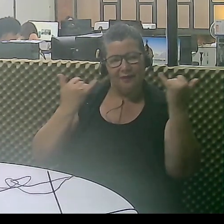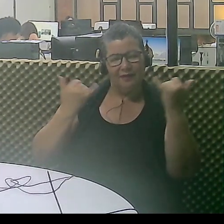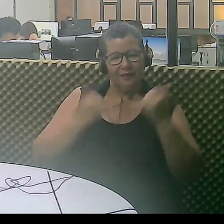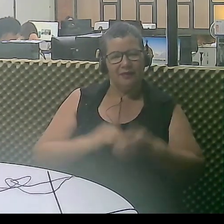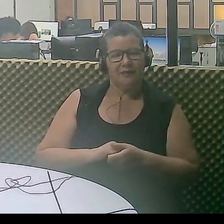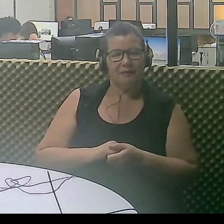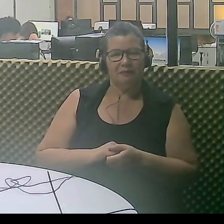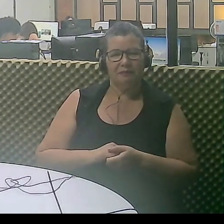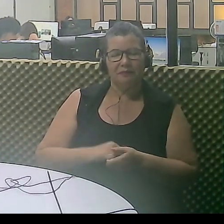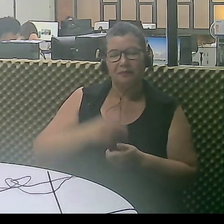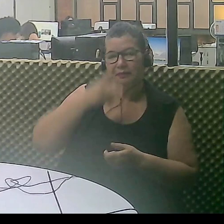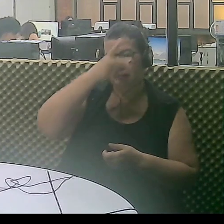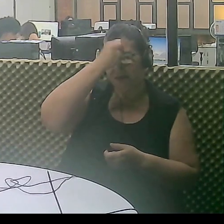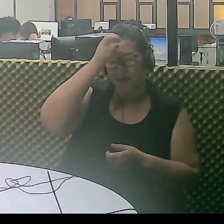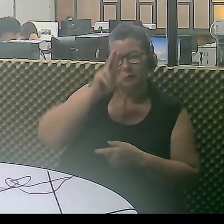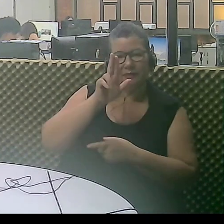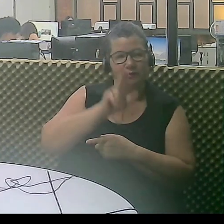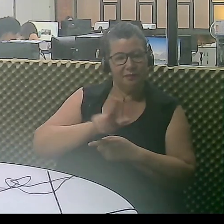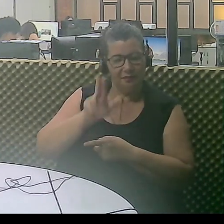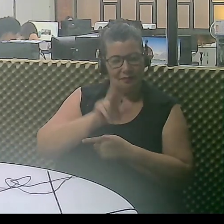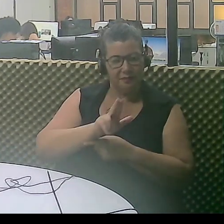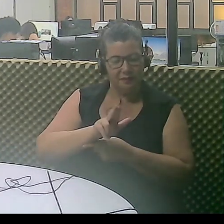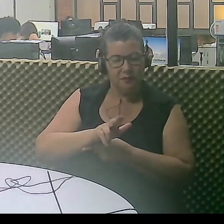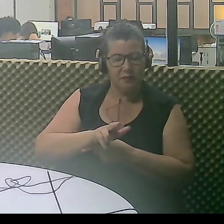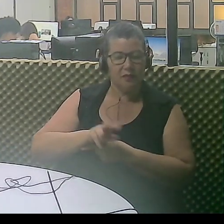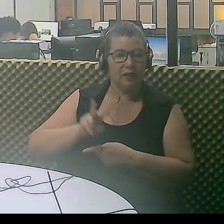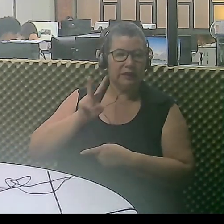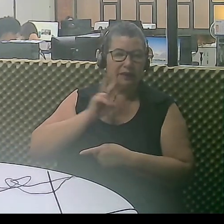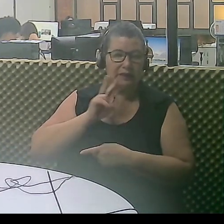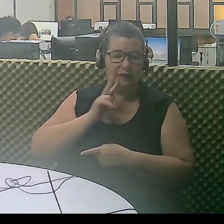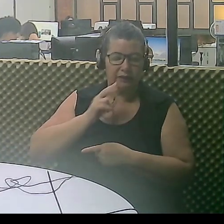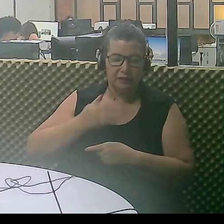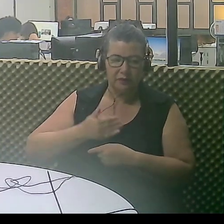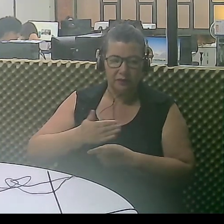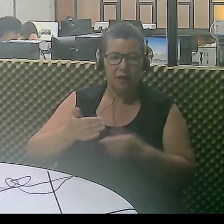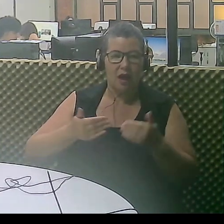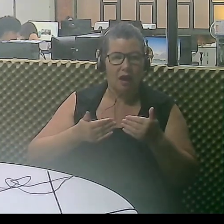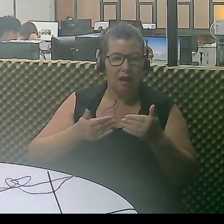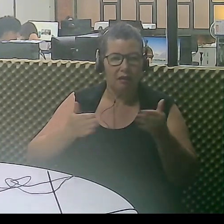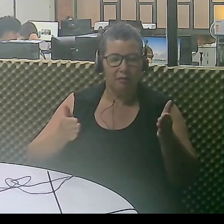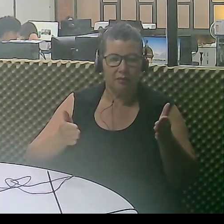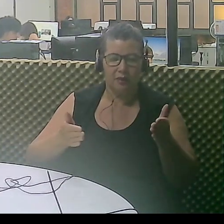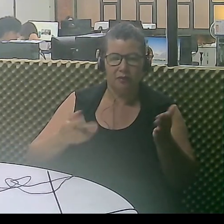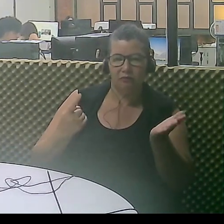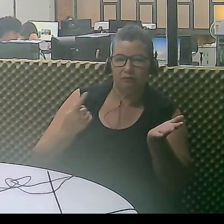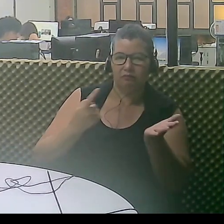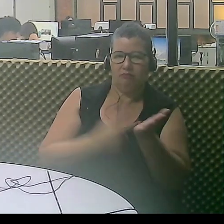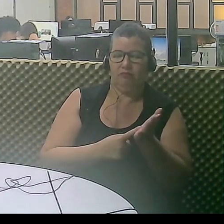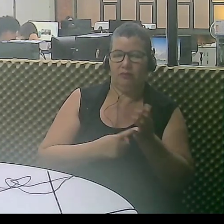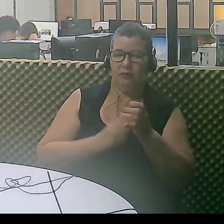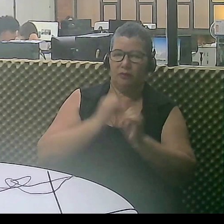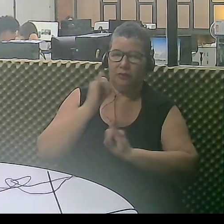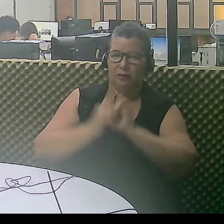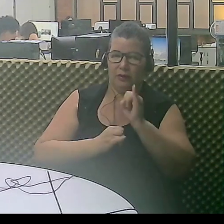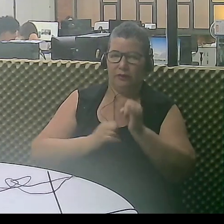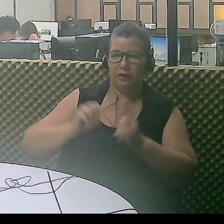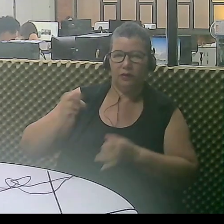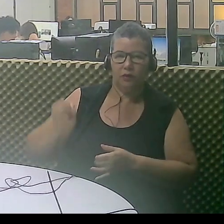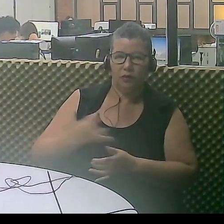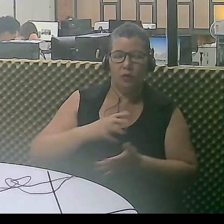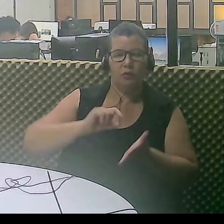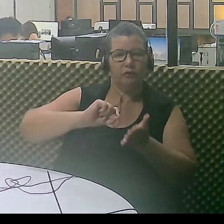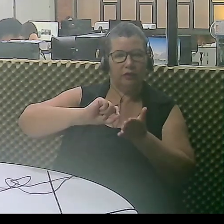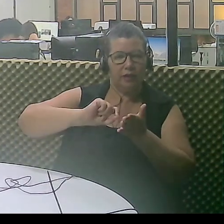notícias. A Prefeitura de Uberlândia abriu nesta segunda-feira o agendamento online exclusivo para novos cadastros, para que